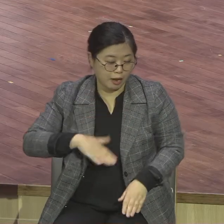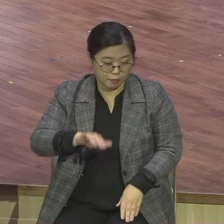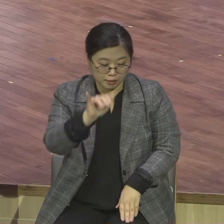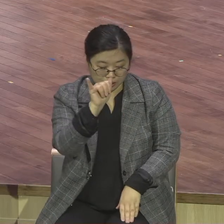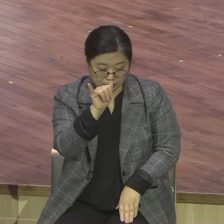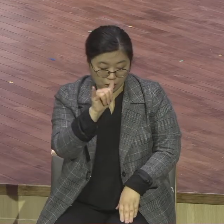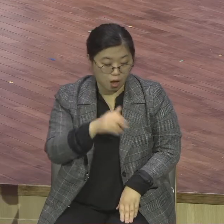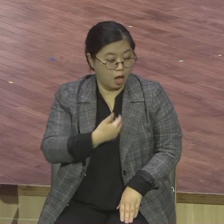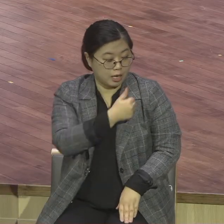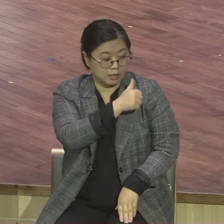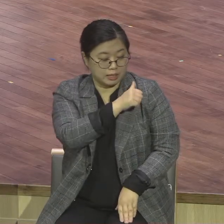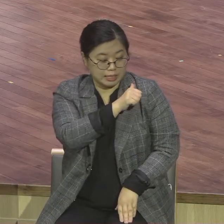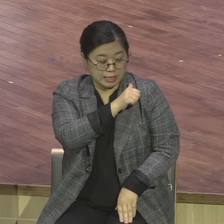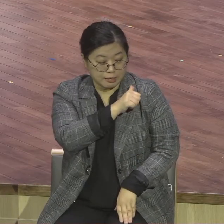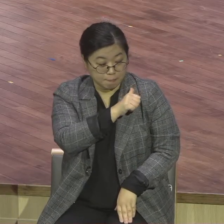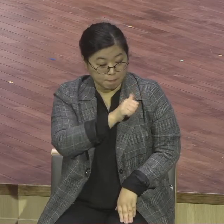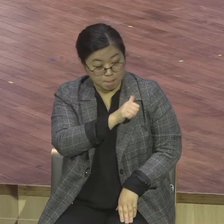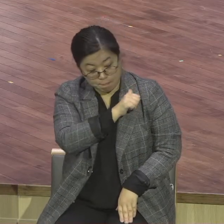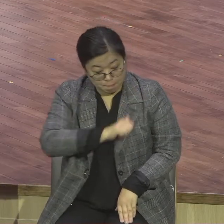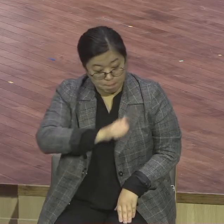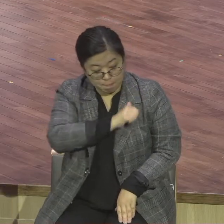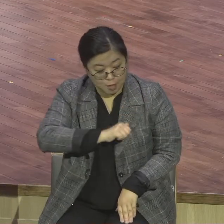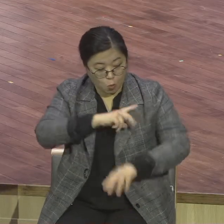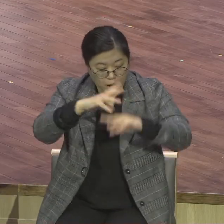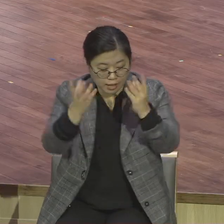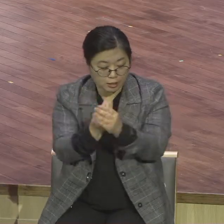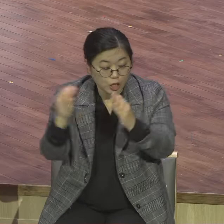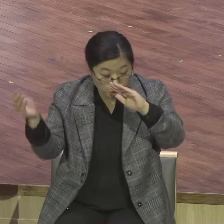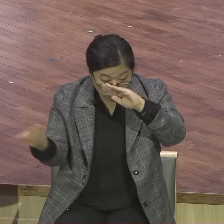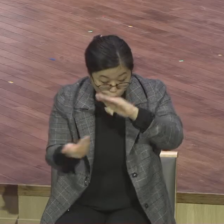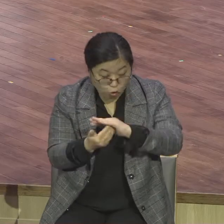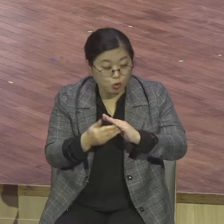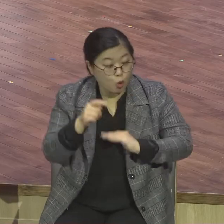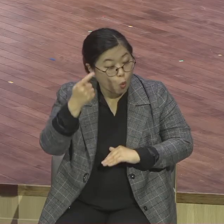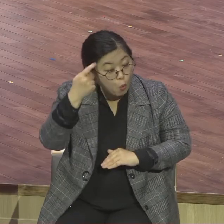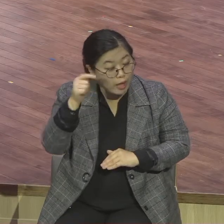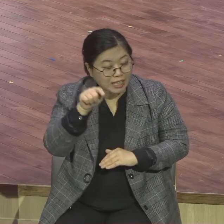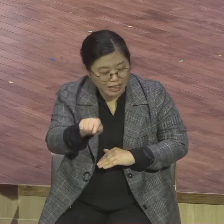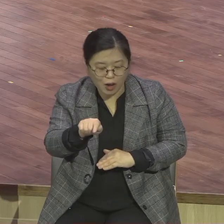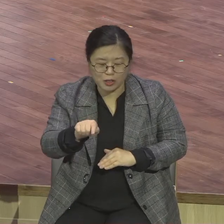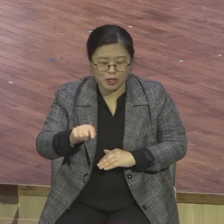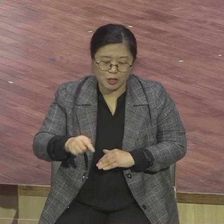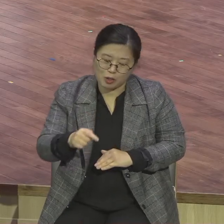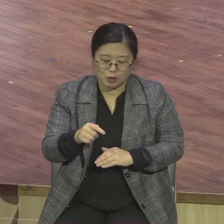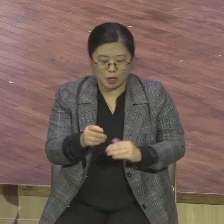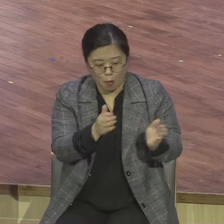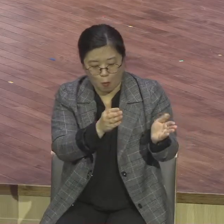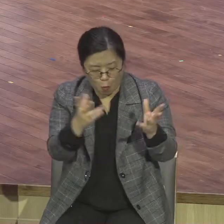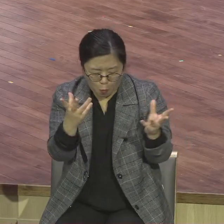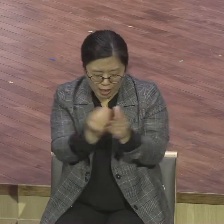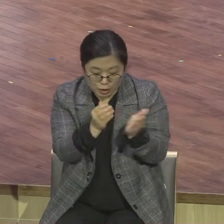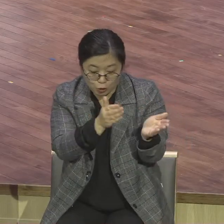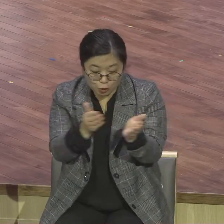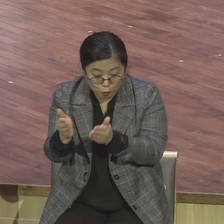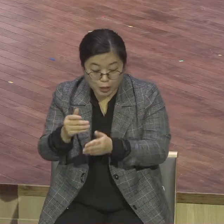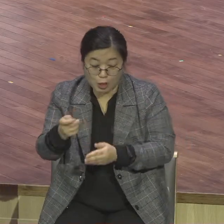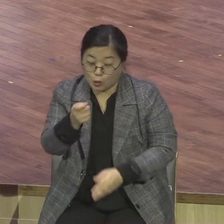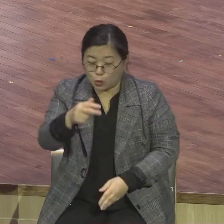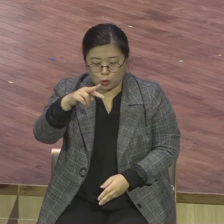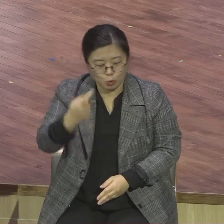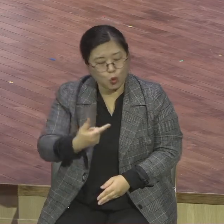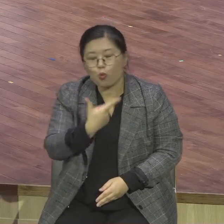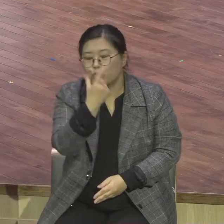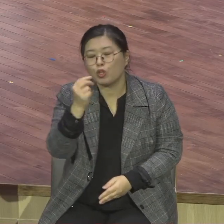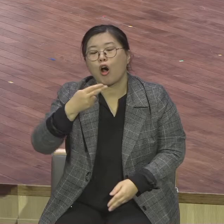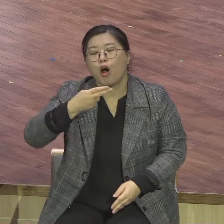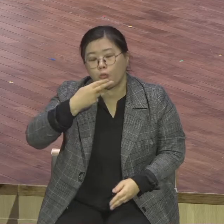인내를 온전히 이루라. 이는 너희로 온전하여 구비하여 조금도 부족함이 없게 하려 함이라.